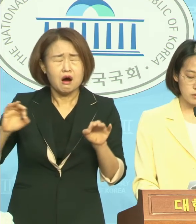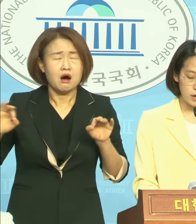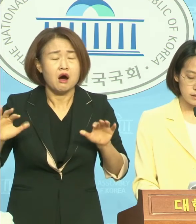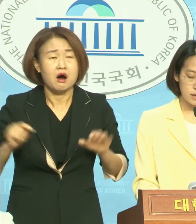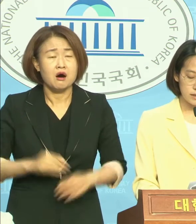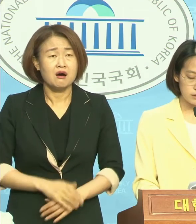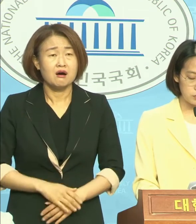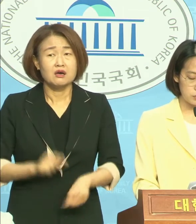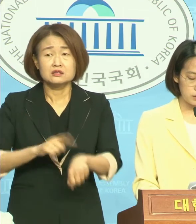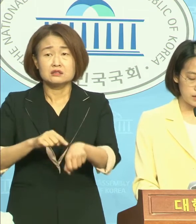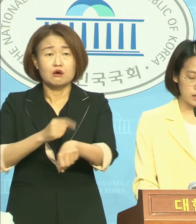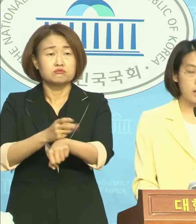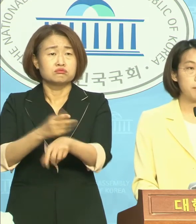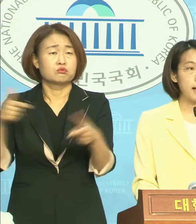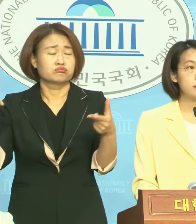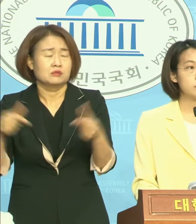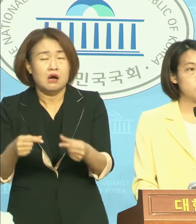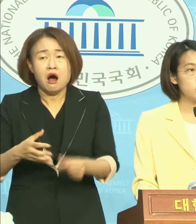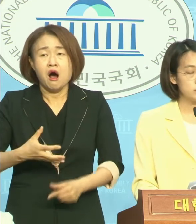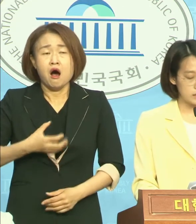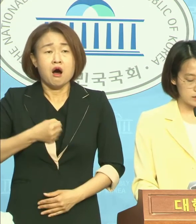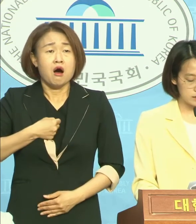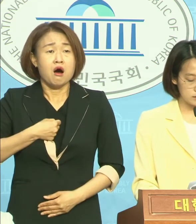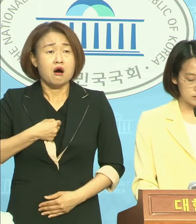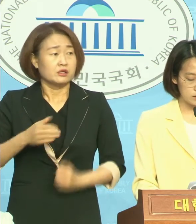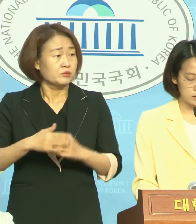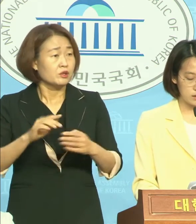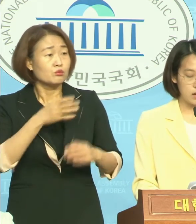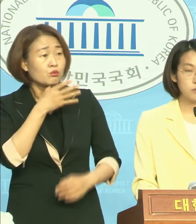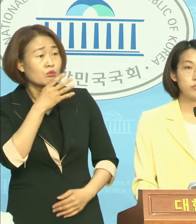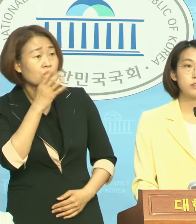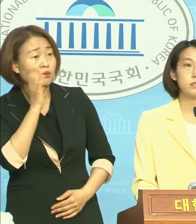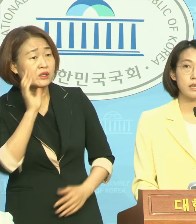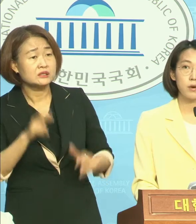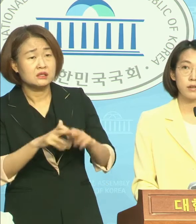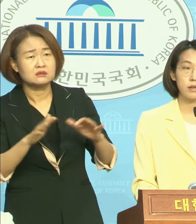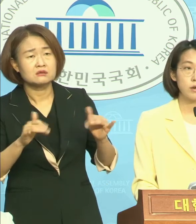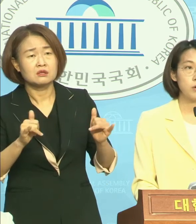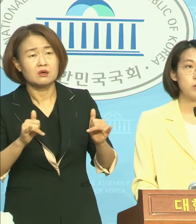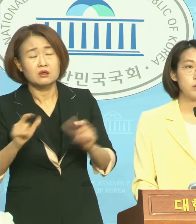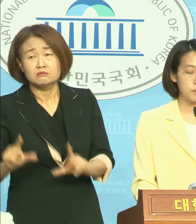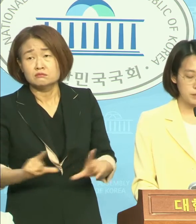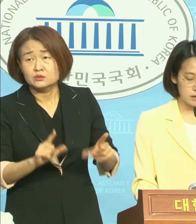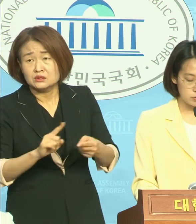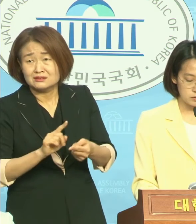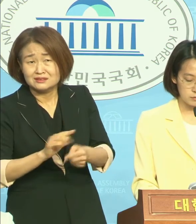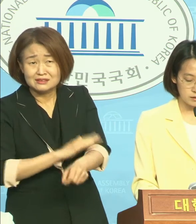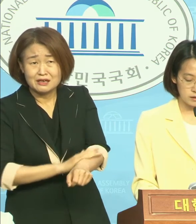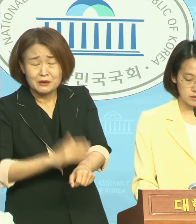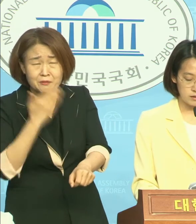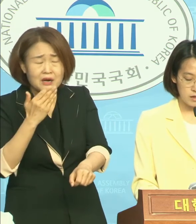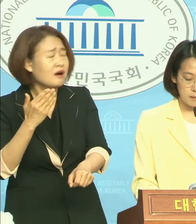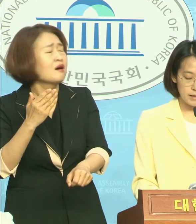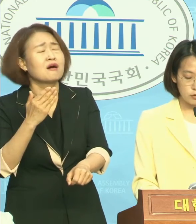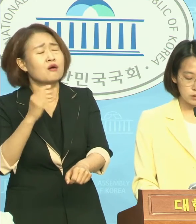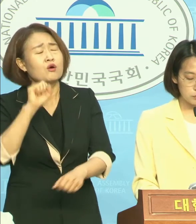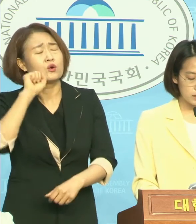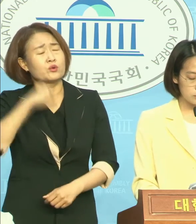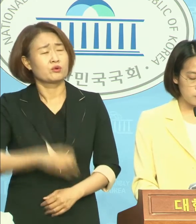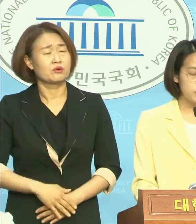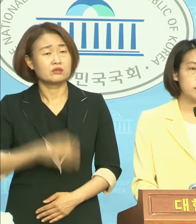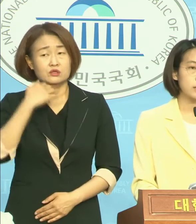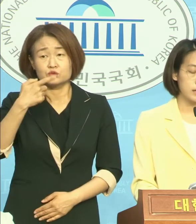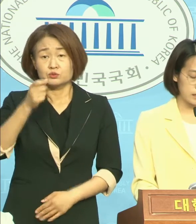급감하는 황당한 제도로 인해 많은 노인 장애 당사자들이 무너진 생활을 홀로 감당하고 있습니다 만